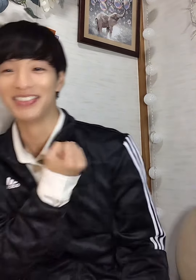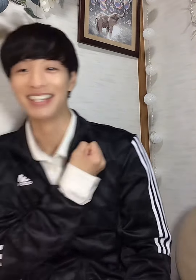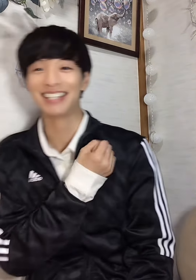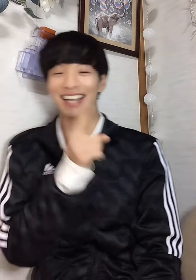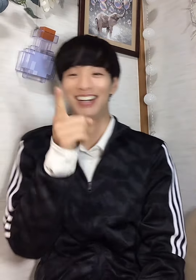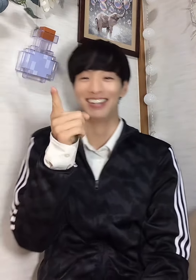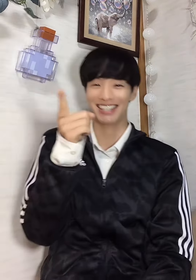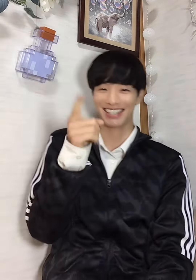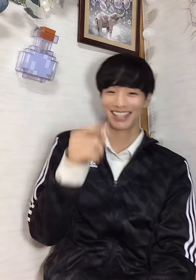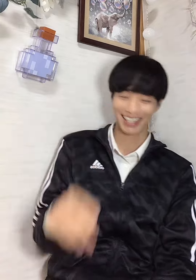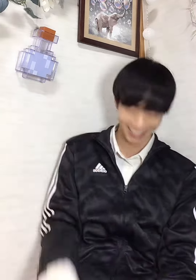っちゃ面白い。